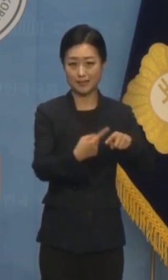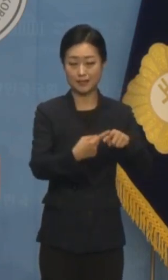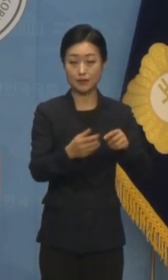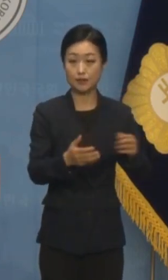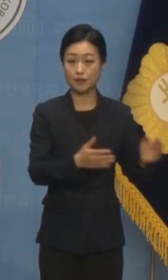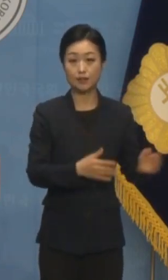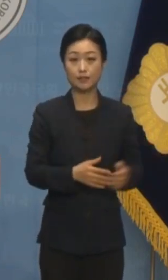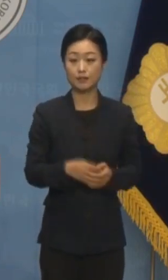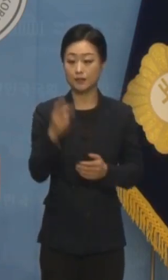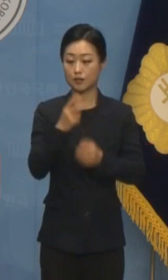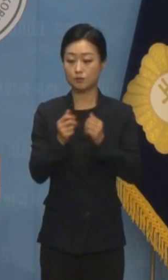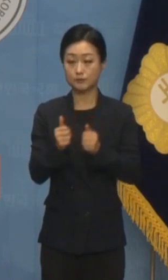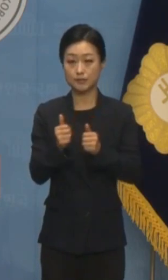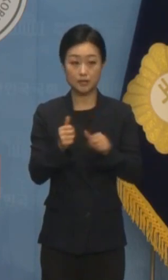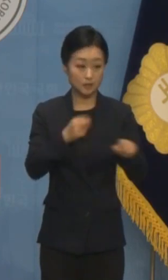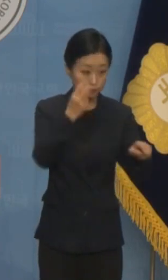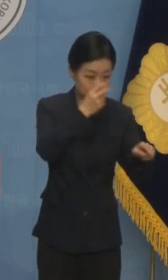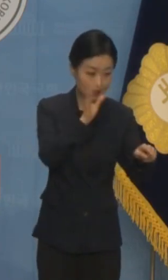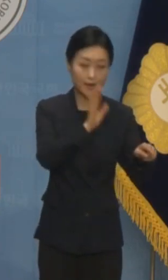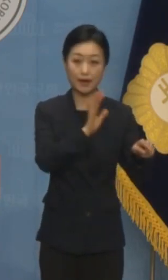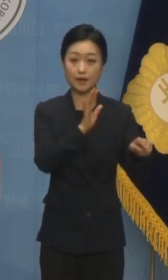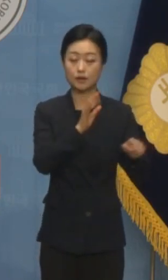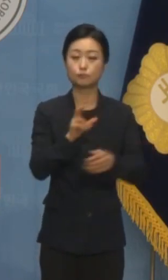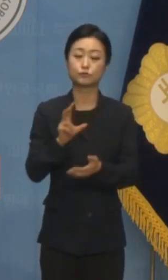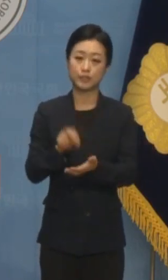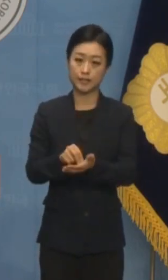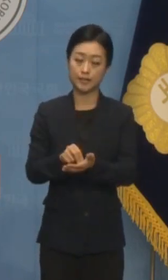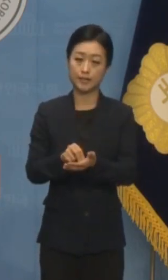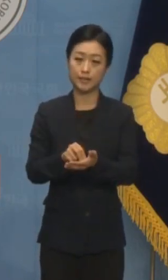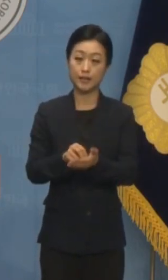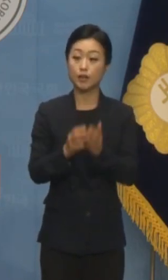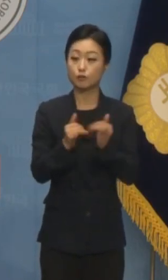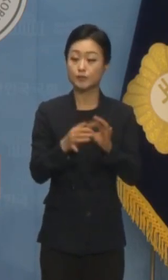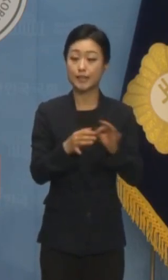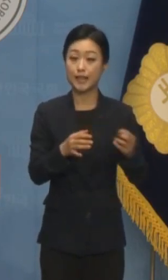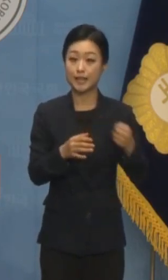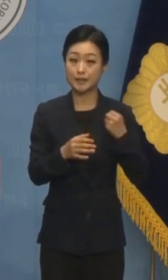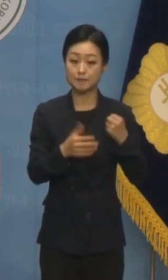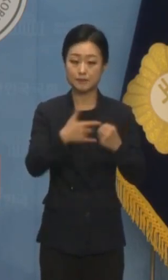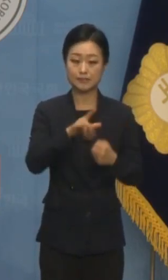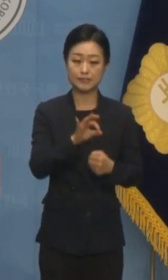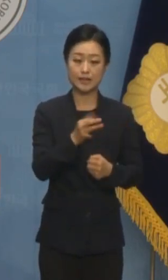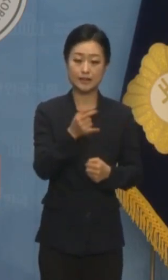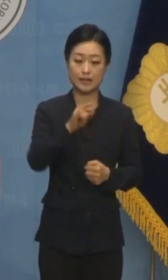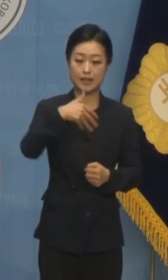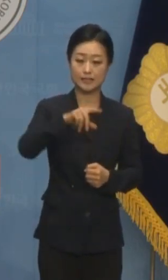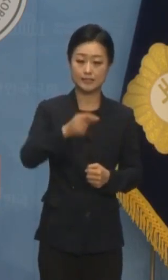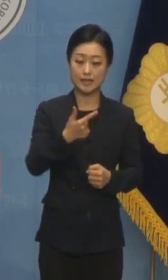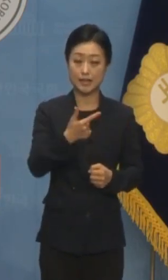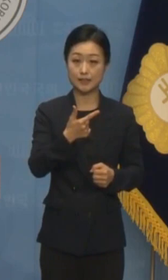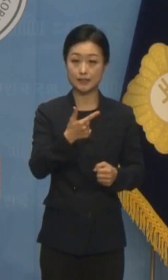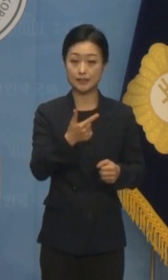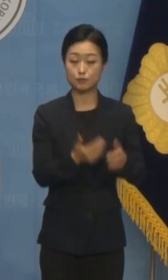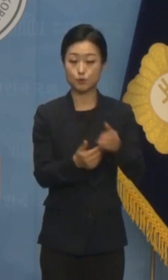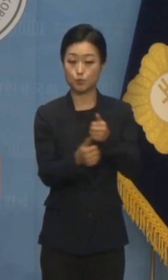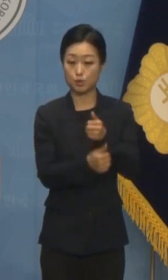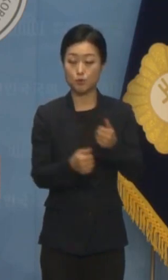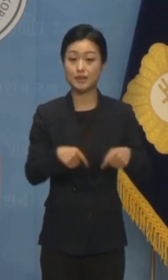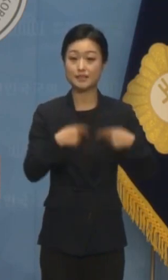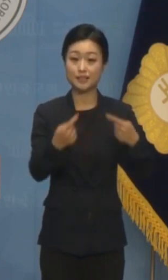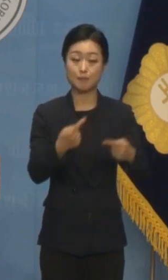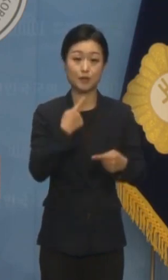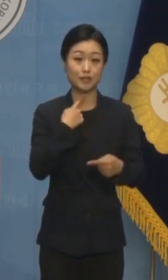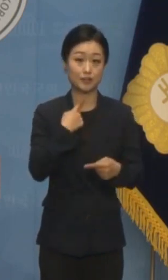수사당국은 넋놓고 구경만 하고 있을 때가 아닙니다. 국민의힘 장해찬 전 최고위원이 직접